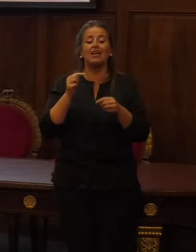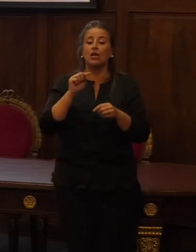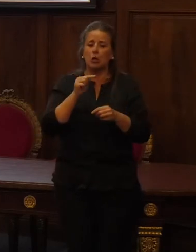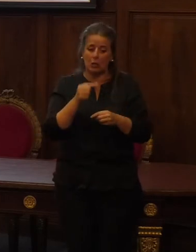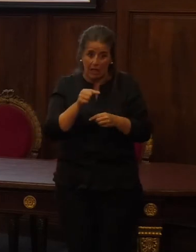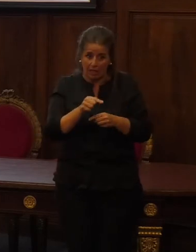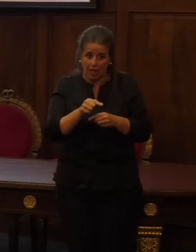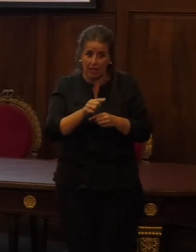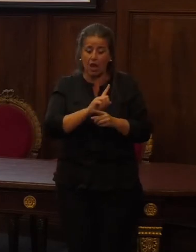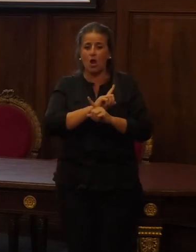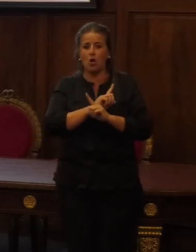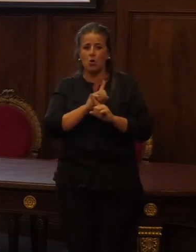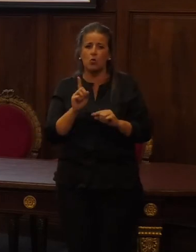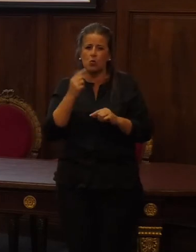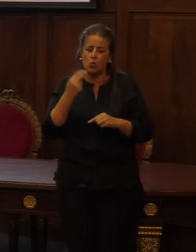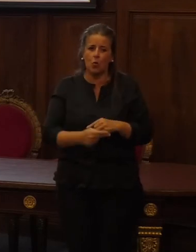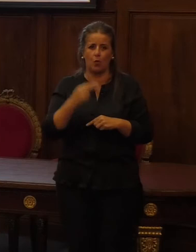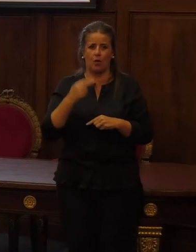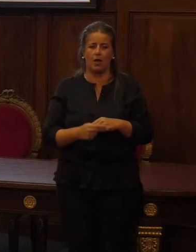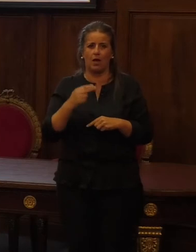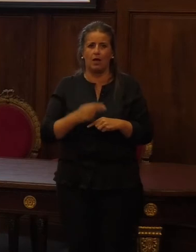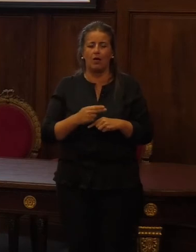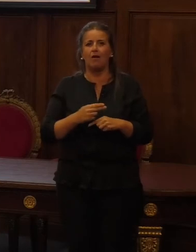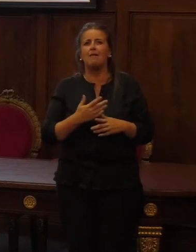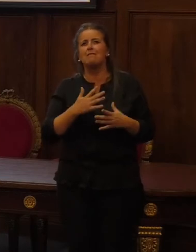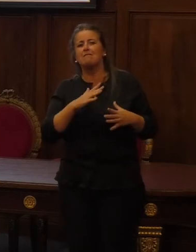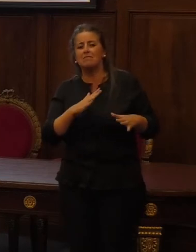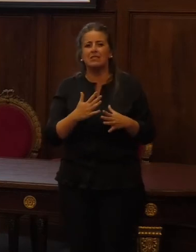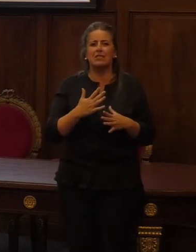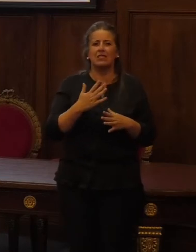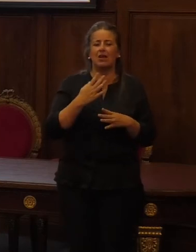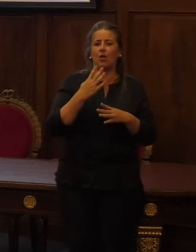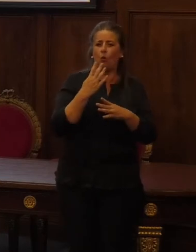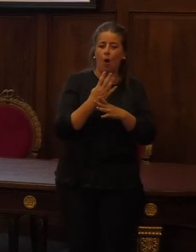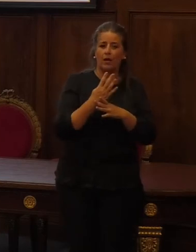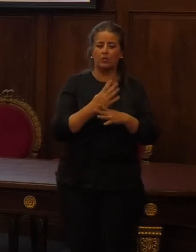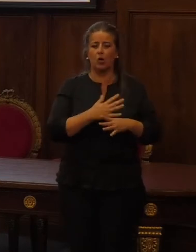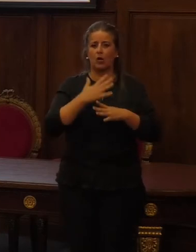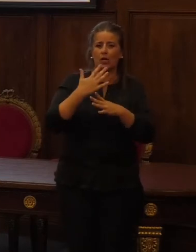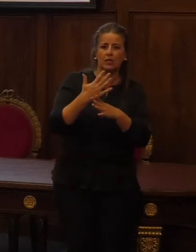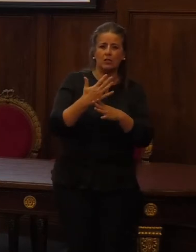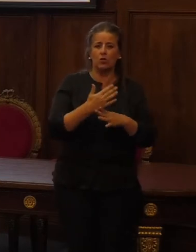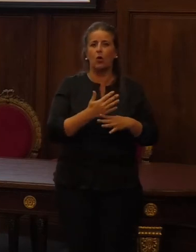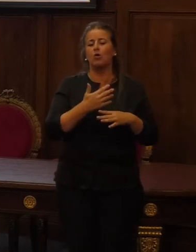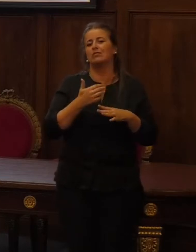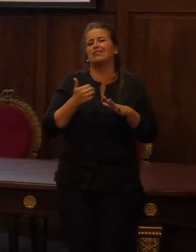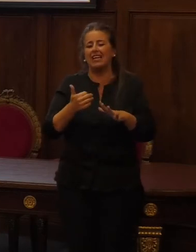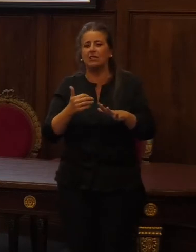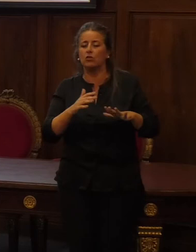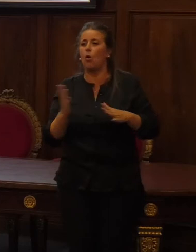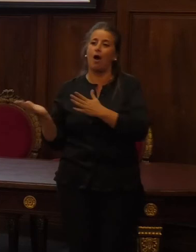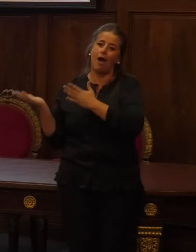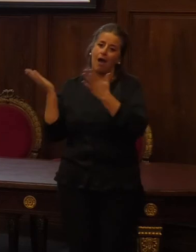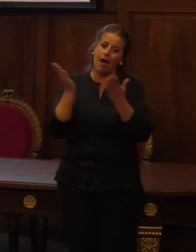desde ahí bajamos del quinto, sexto, cuarto puesto ahora